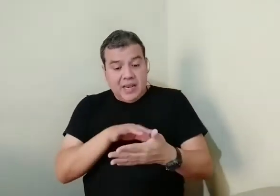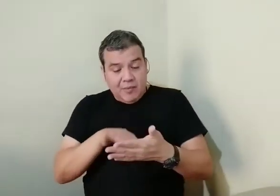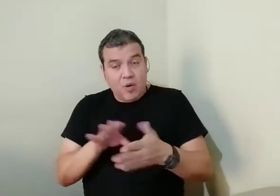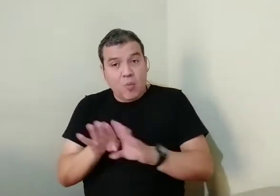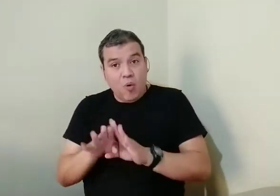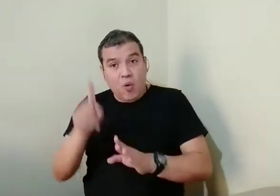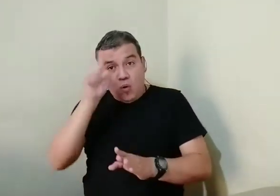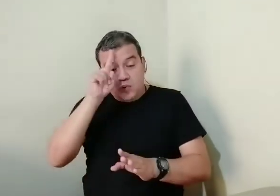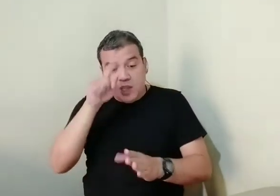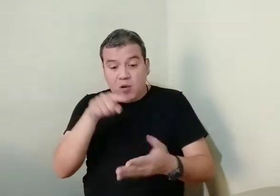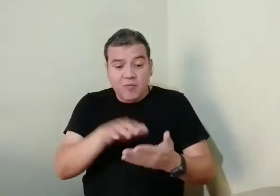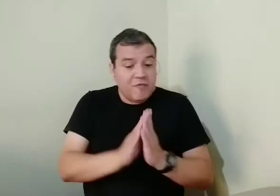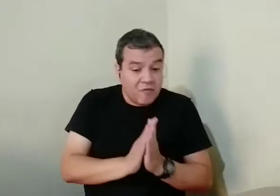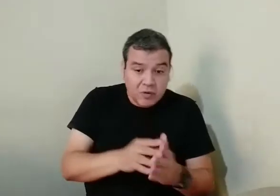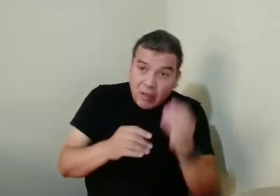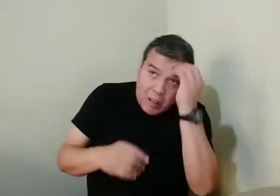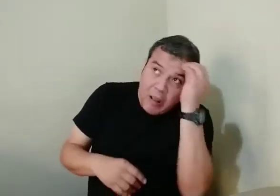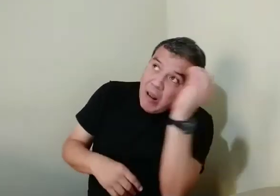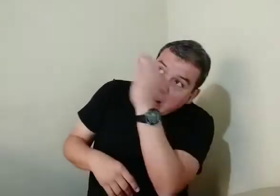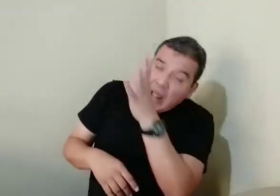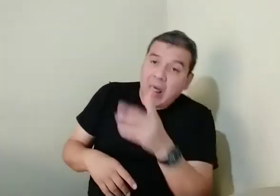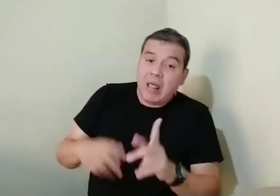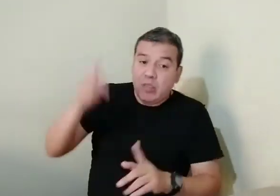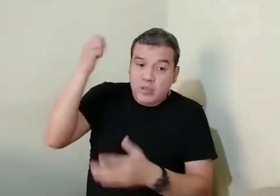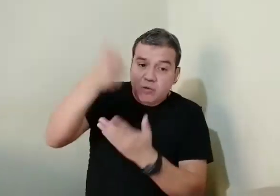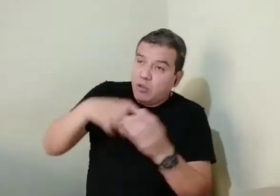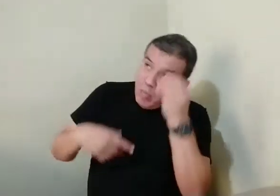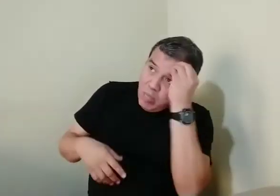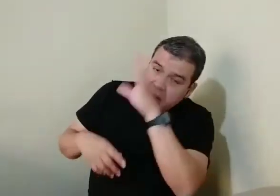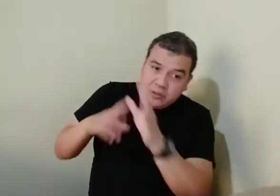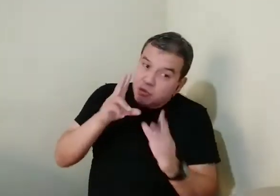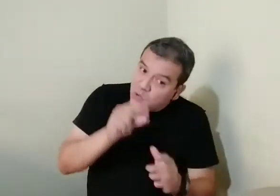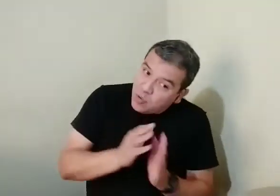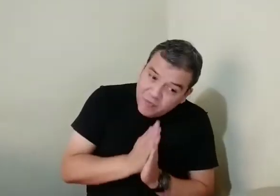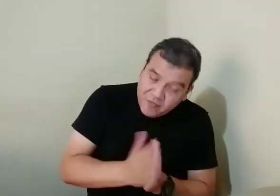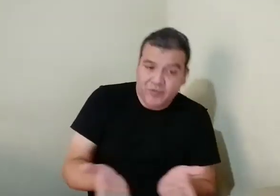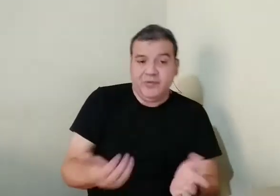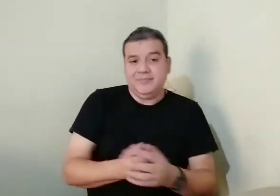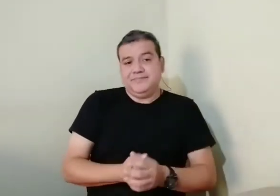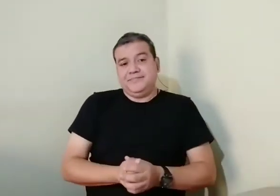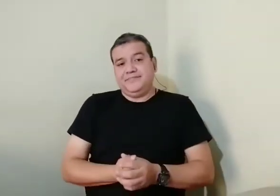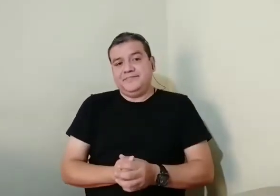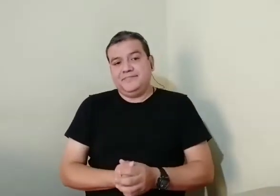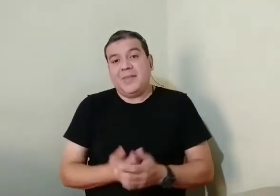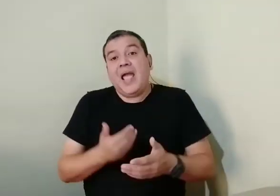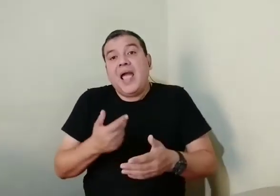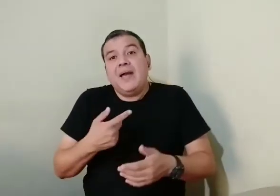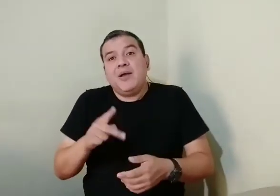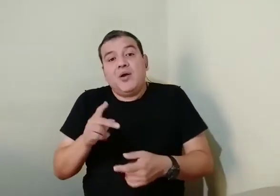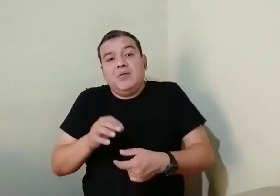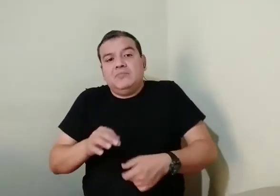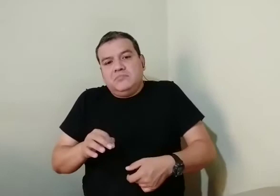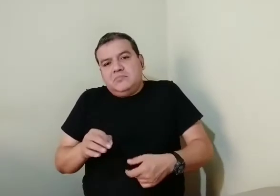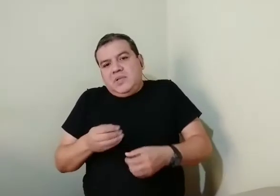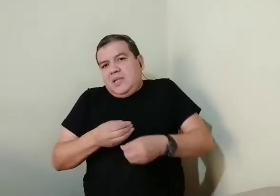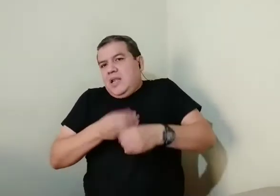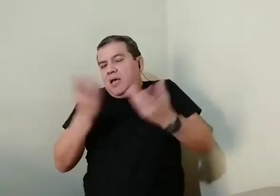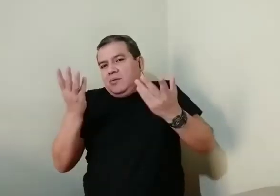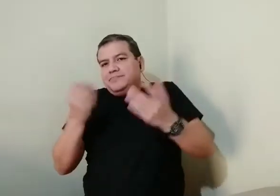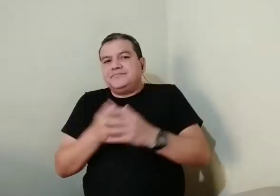Por supuesto, si los padres deben desempeñar el papel principal para la integración de